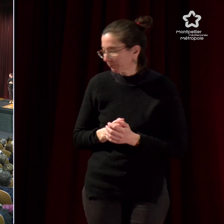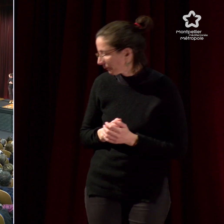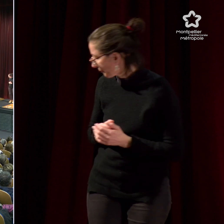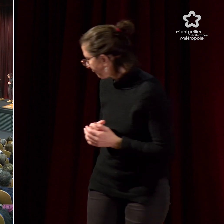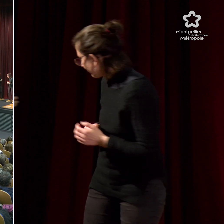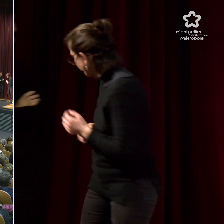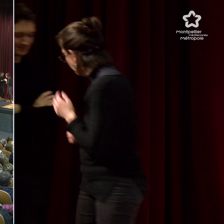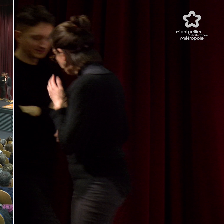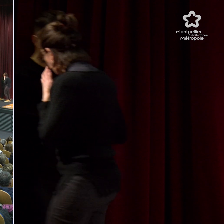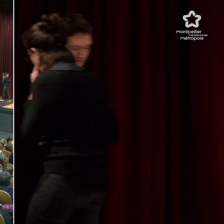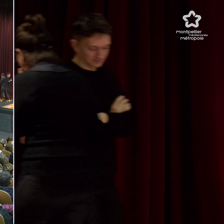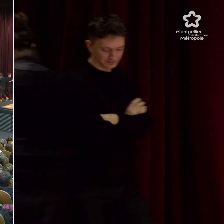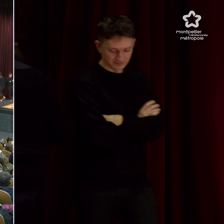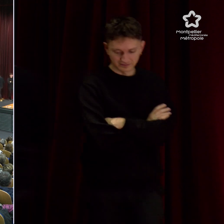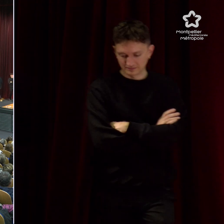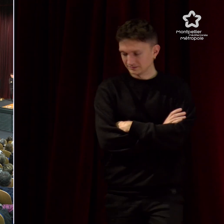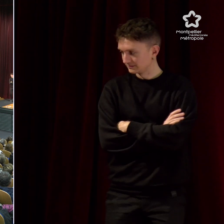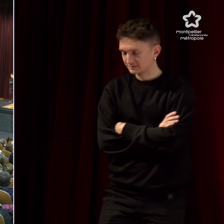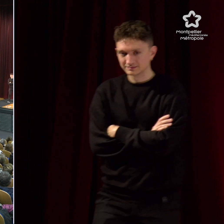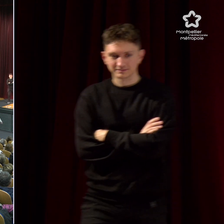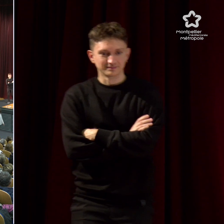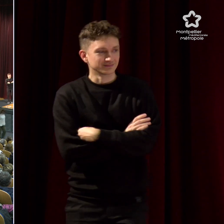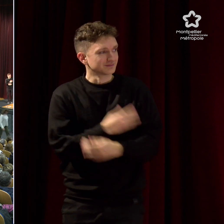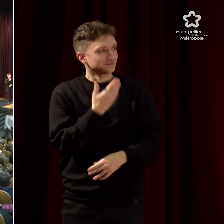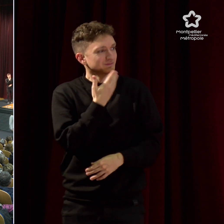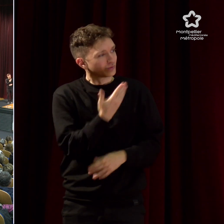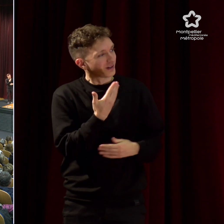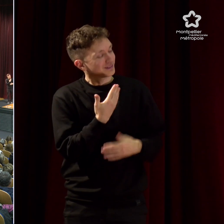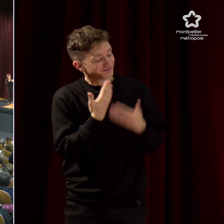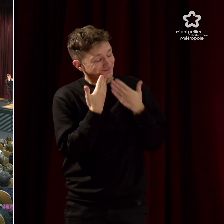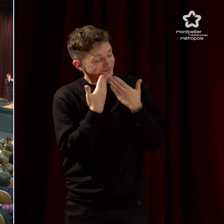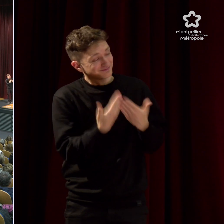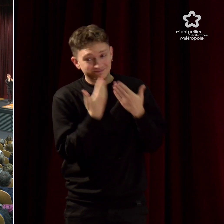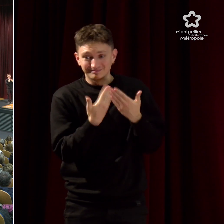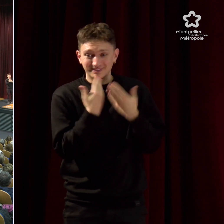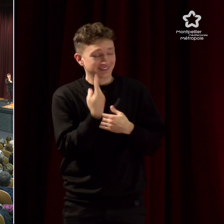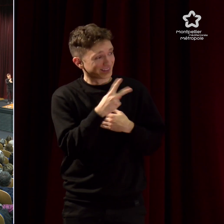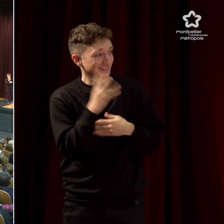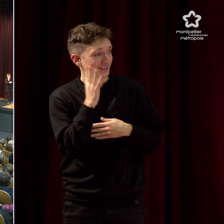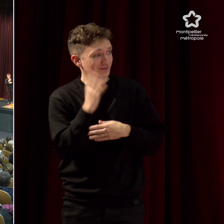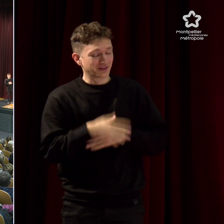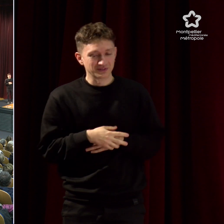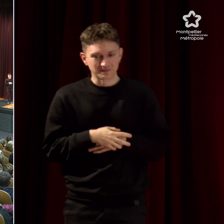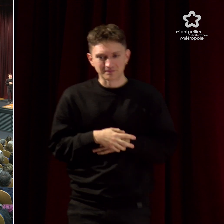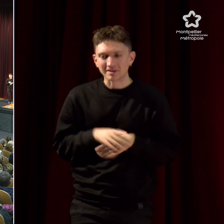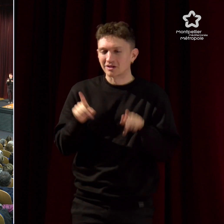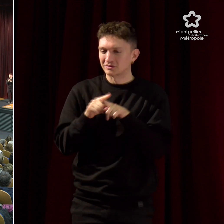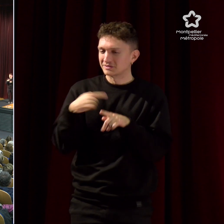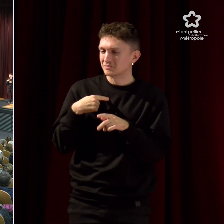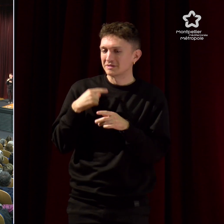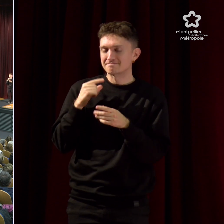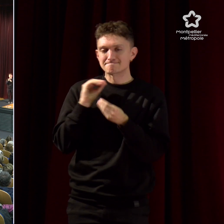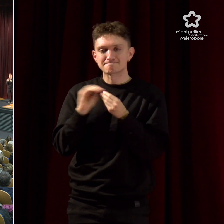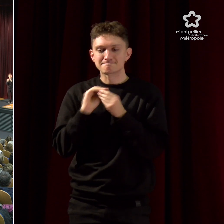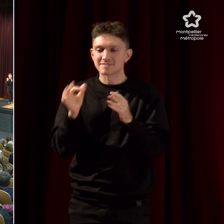Bonsoir, merci pour votre exposé. La texture des cheveux est aussi une